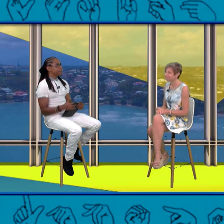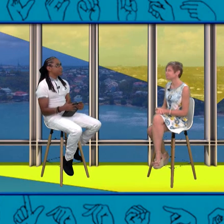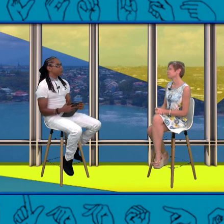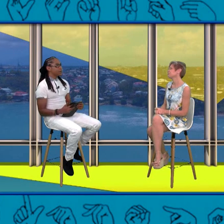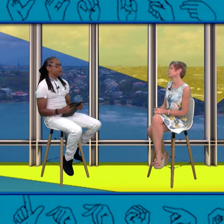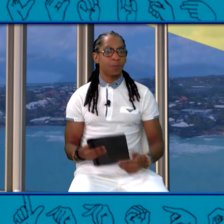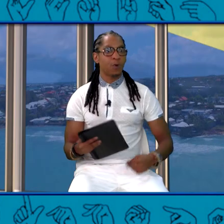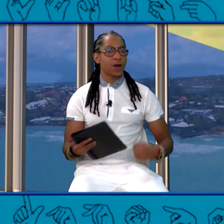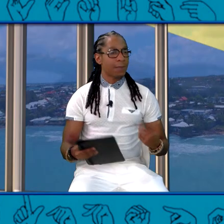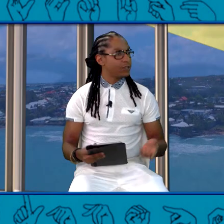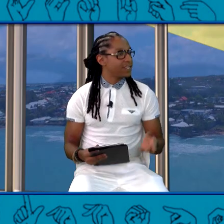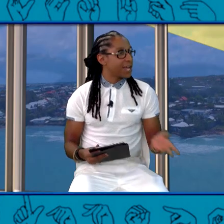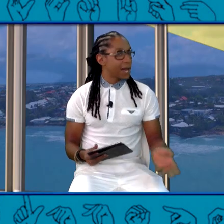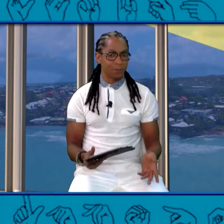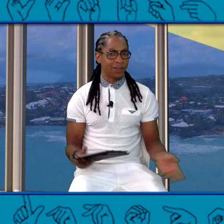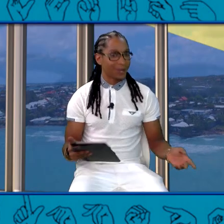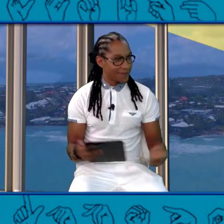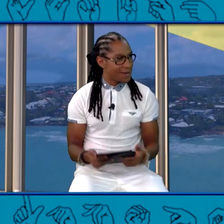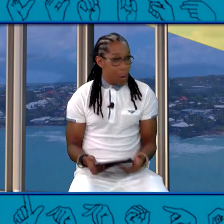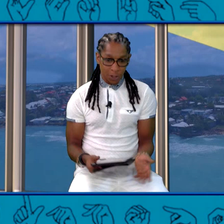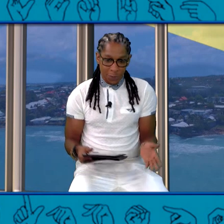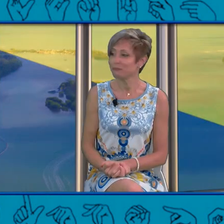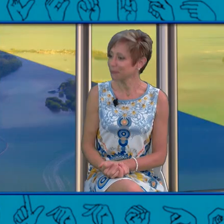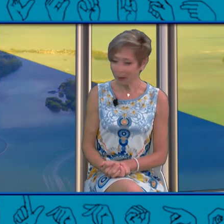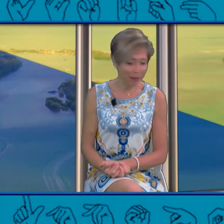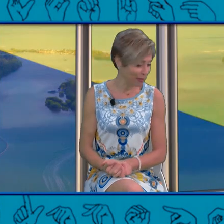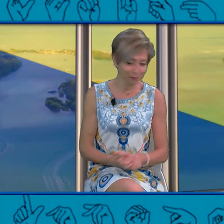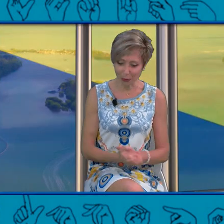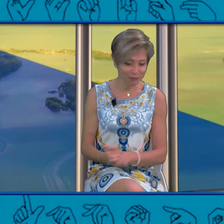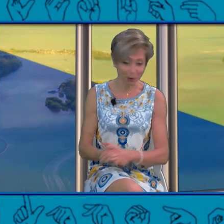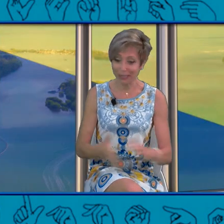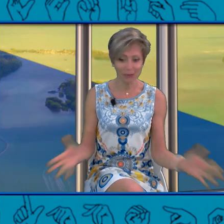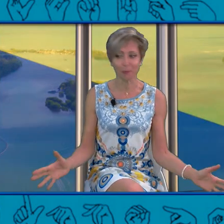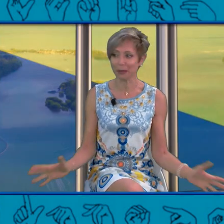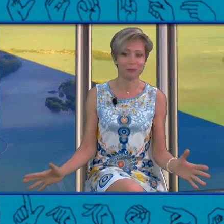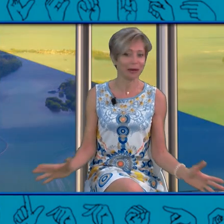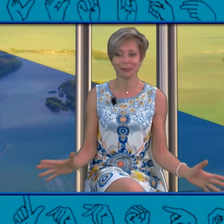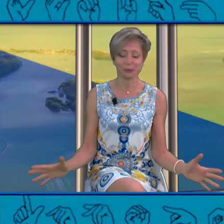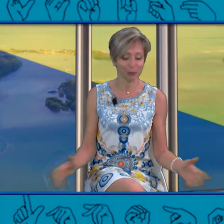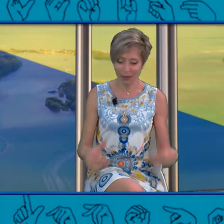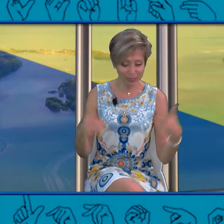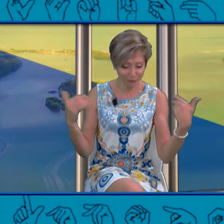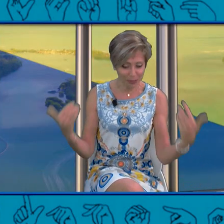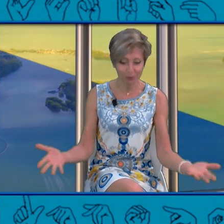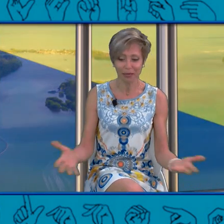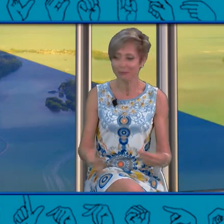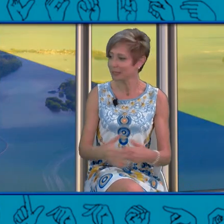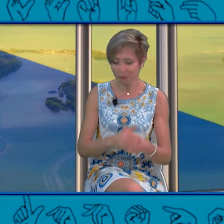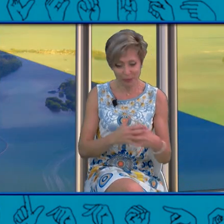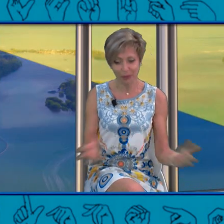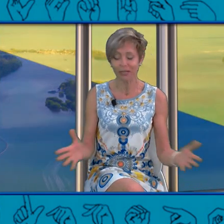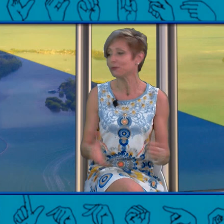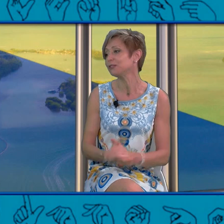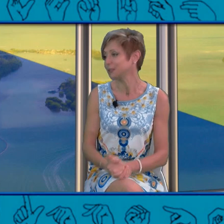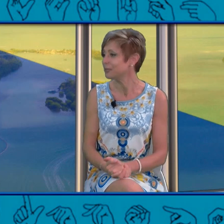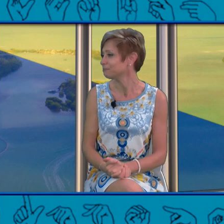Excellent ! Justement, quel est le programme de CERACA pour le carnaval ? On est en plein dedans ! Là, ils se préparent, ils se préparent, ils vont être prêts, ils vont